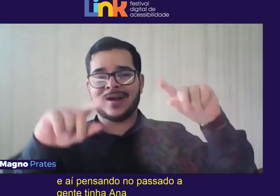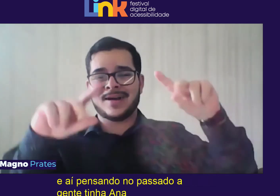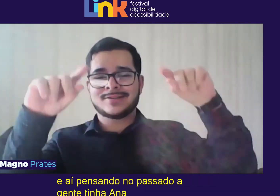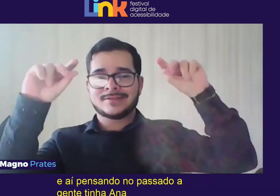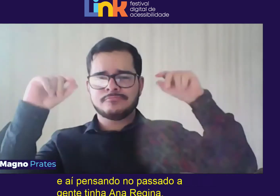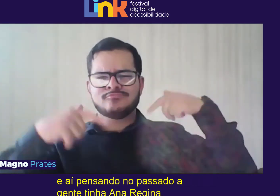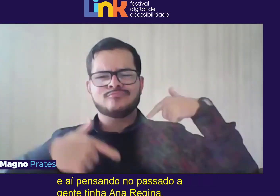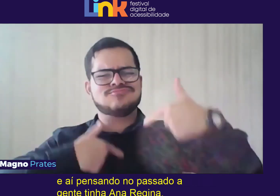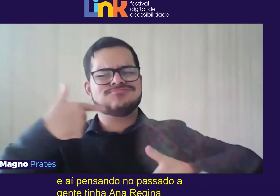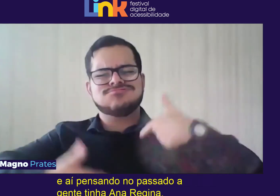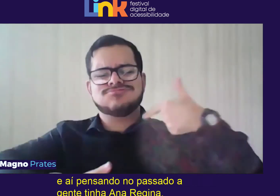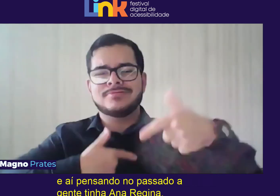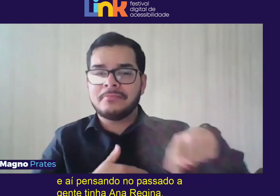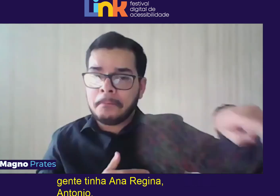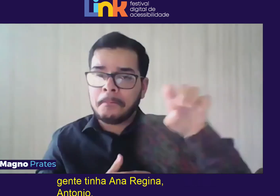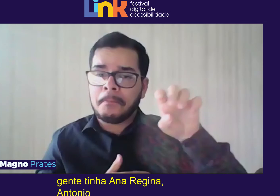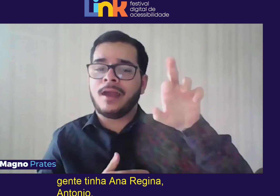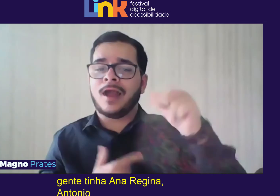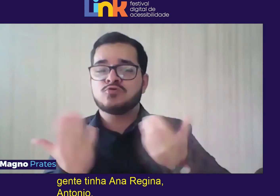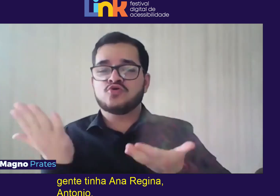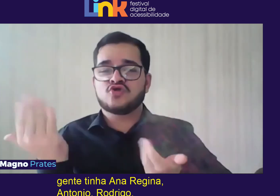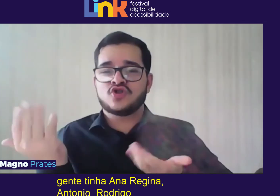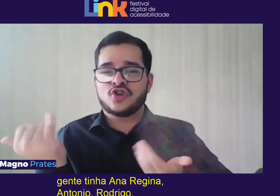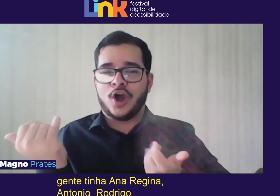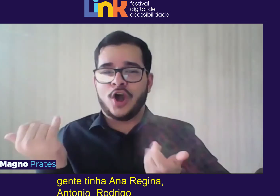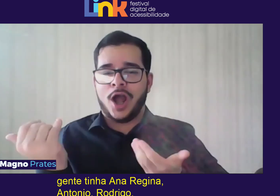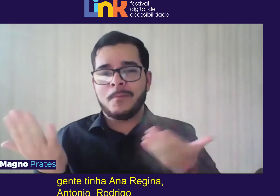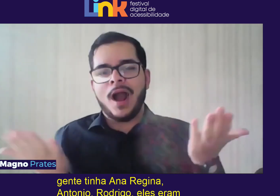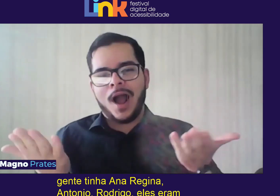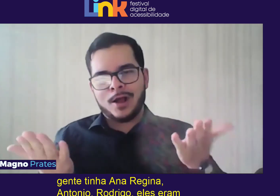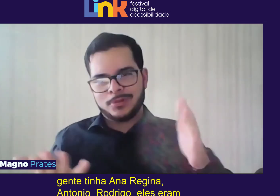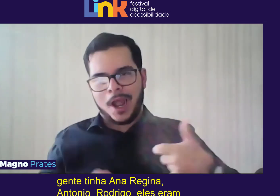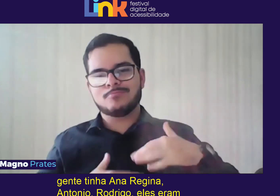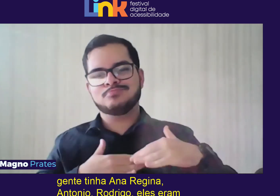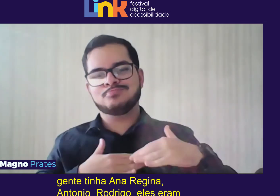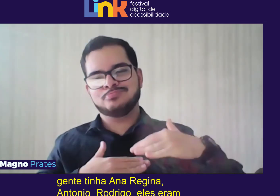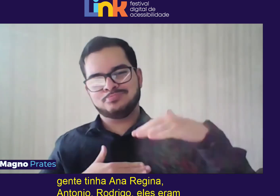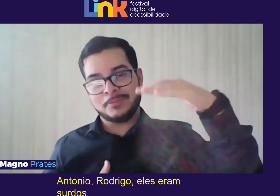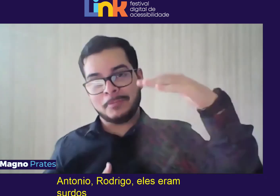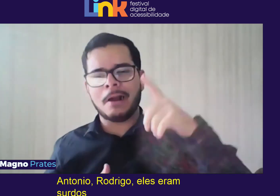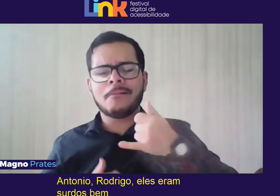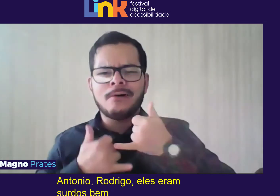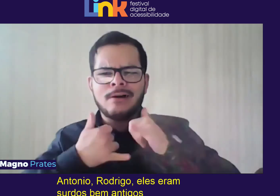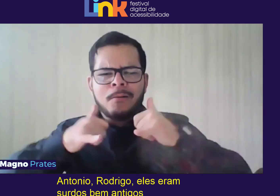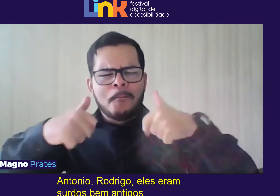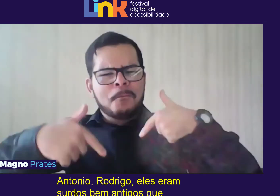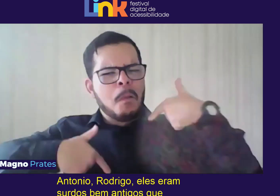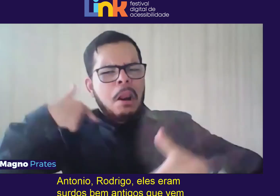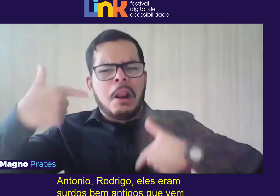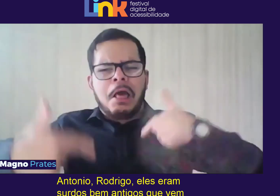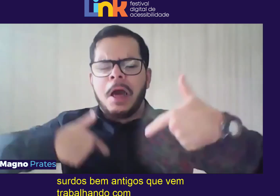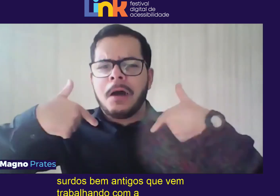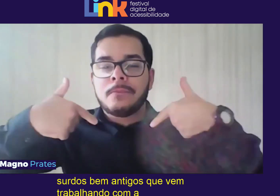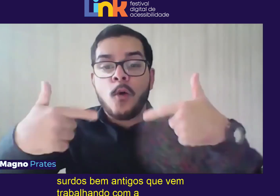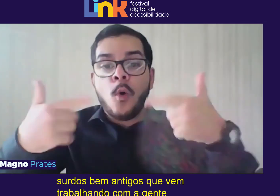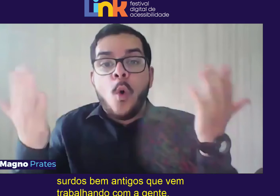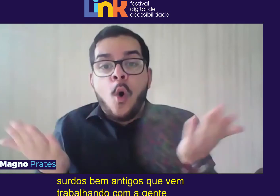Rodrigo. Eles eram surdos bem antigos que vêm trabalhando com a gente, mas eles eram referência para os surdos mais jovens. E com